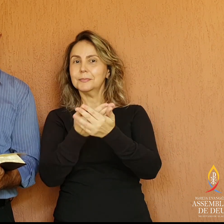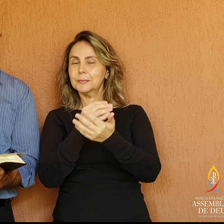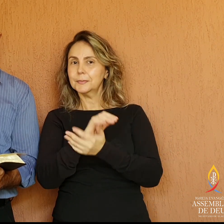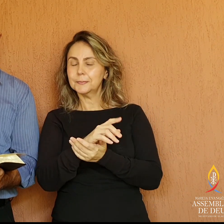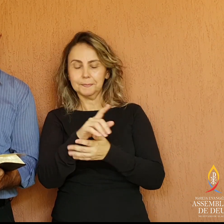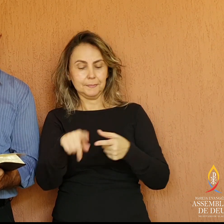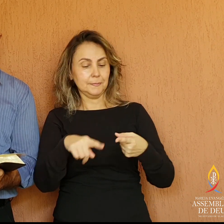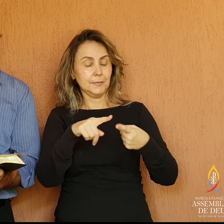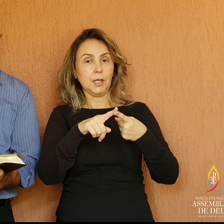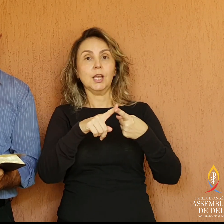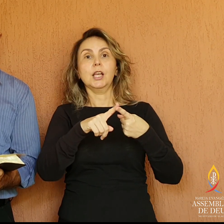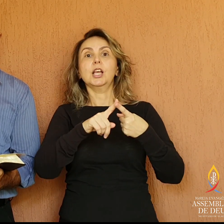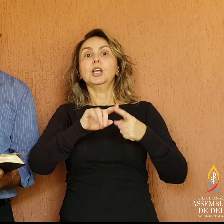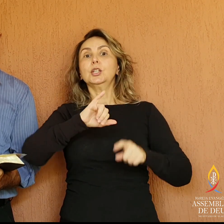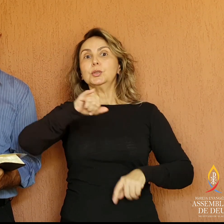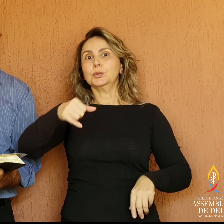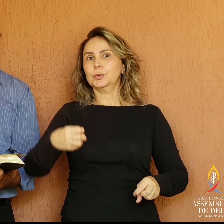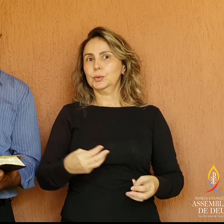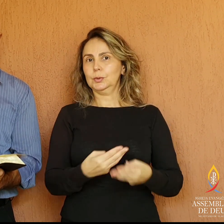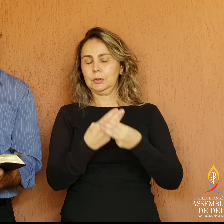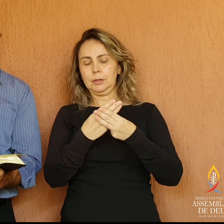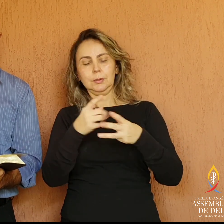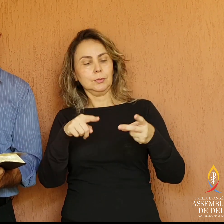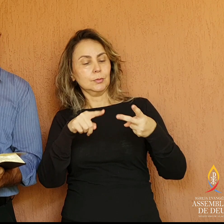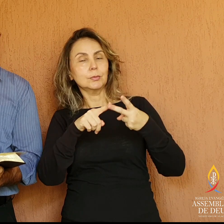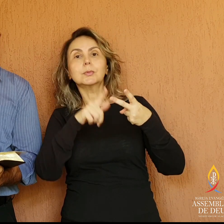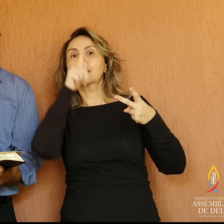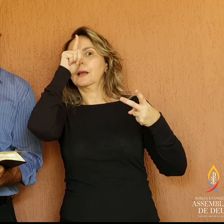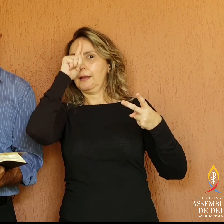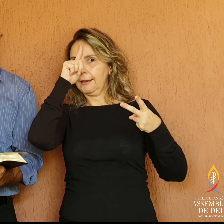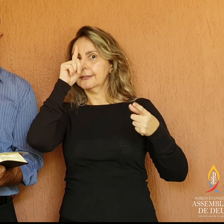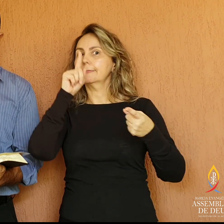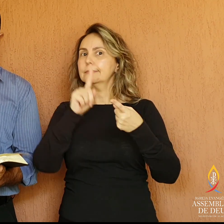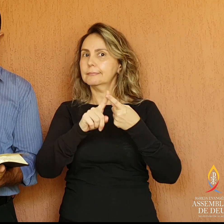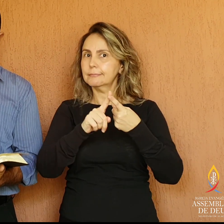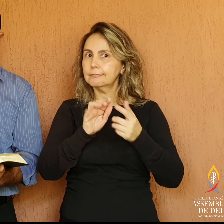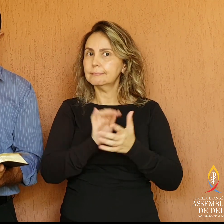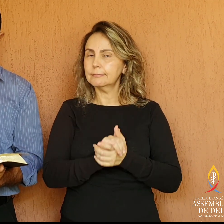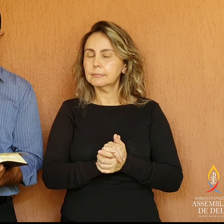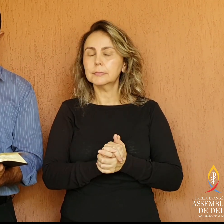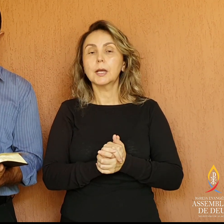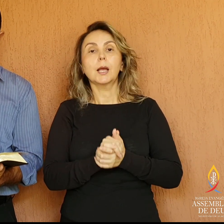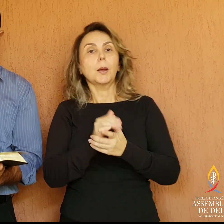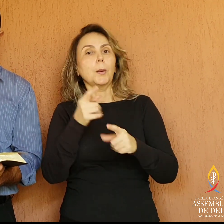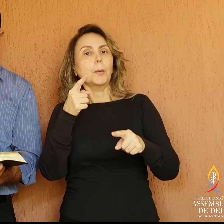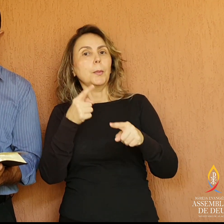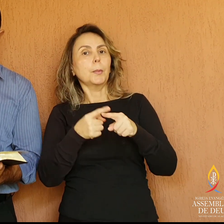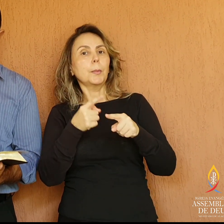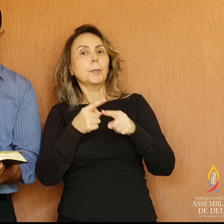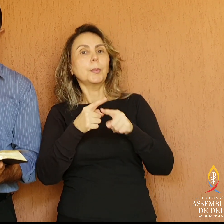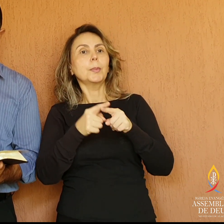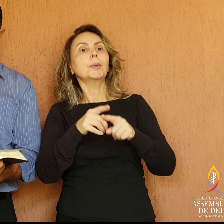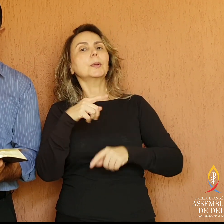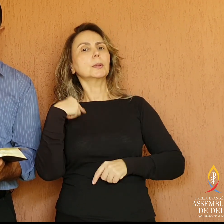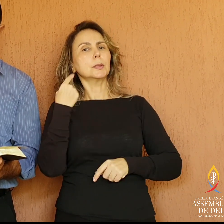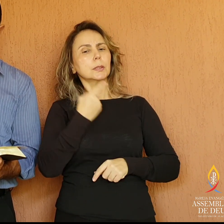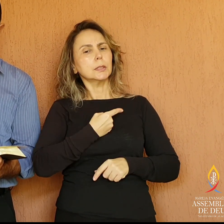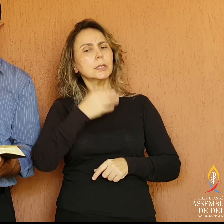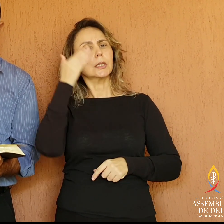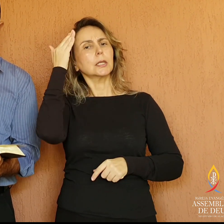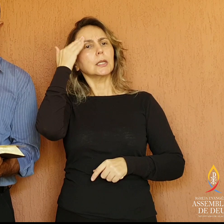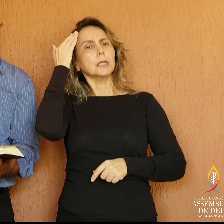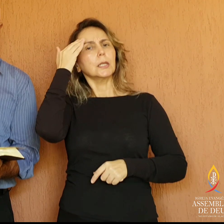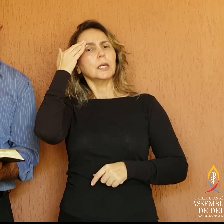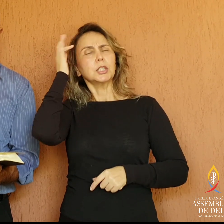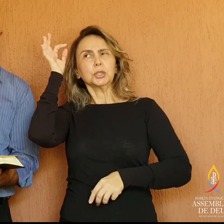primeiro do judeu e também do grego. Porque nele se descobre a justiça de Deus de fé